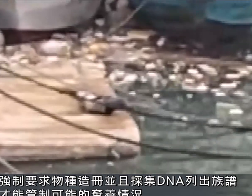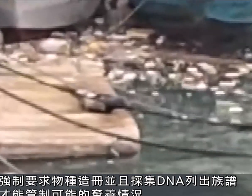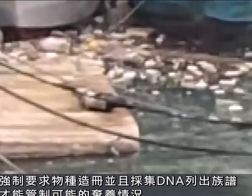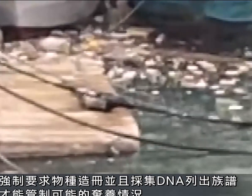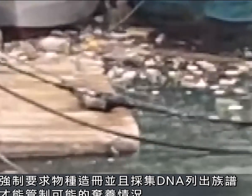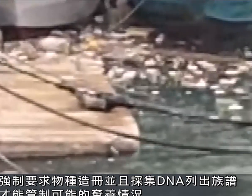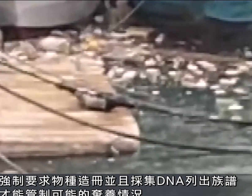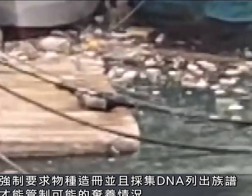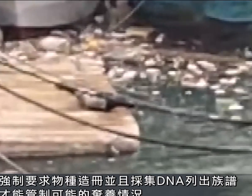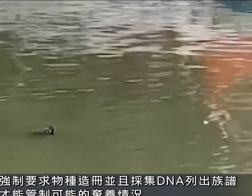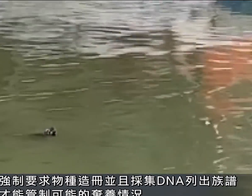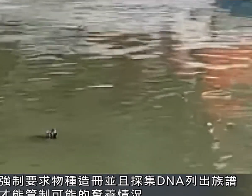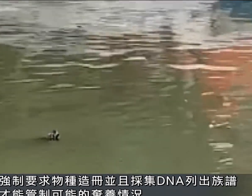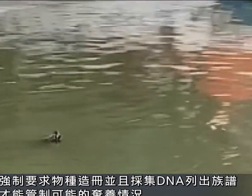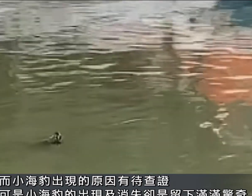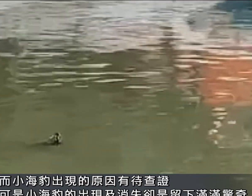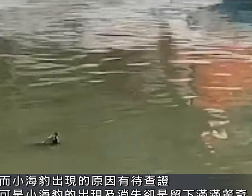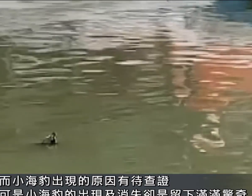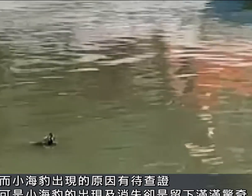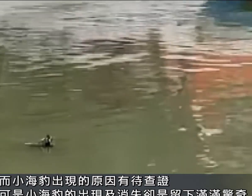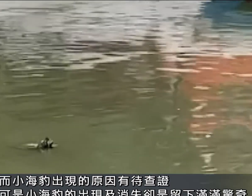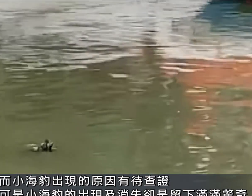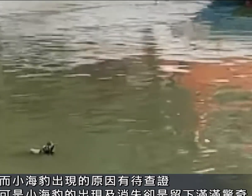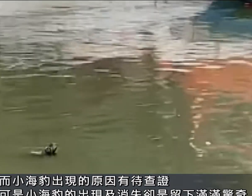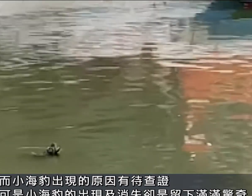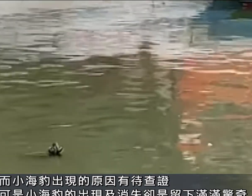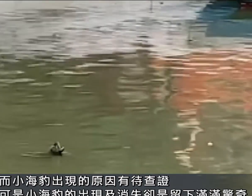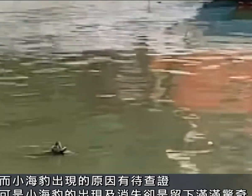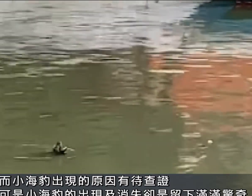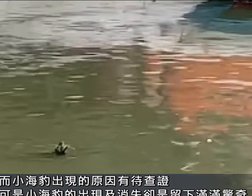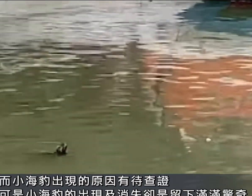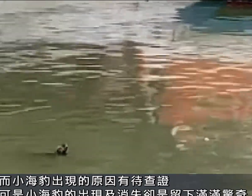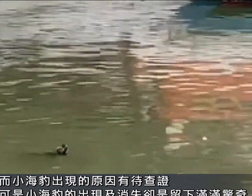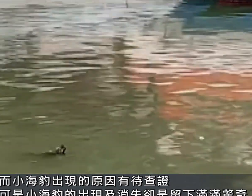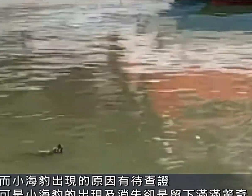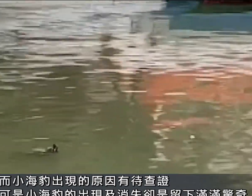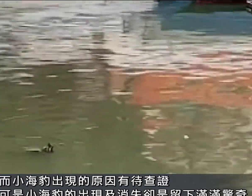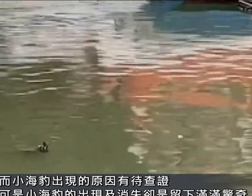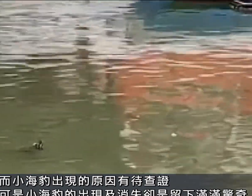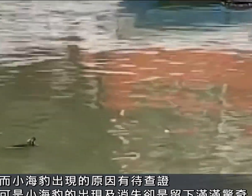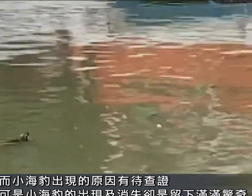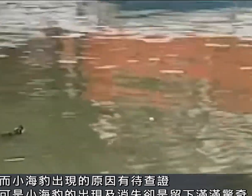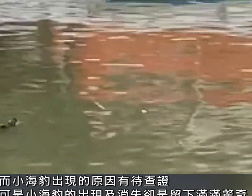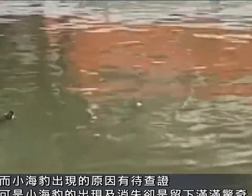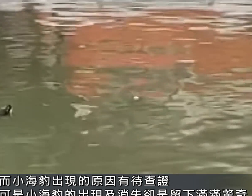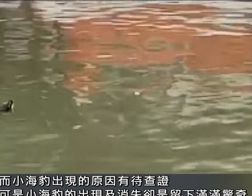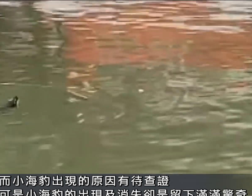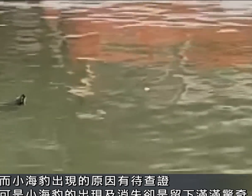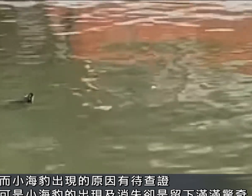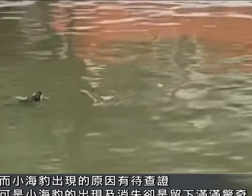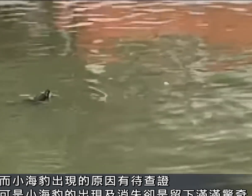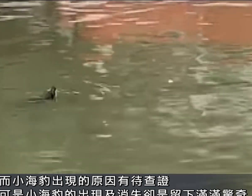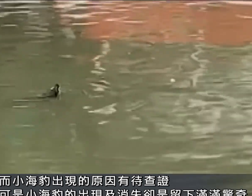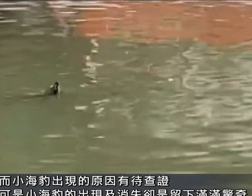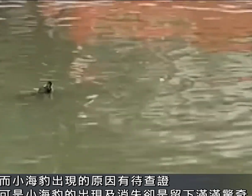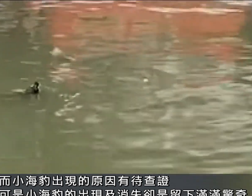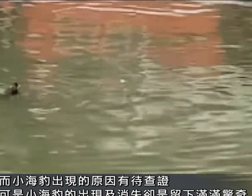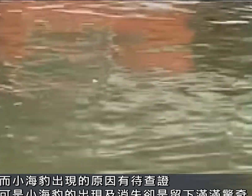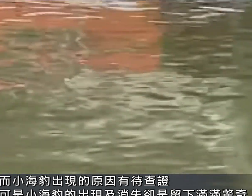管制可能的弃养情况。而小海豹出现的原因有待查证，可是小海豹的出现及消失却是留下满满的惊